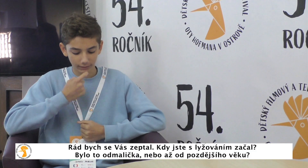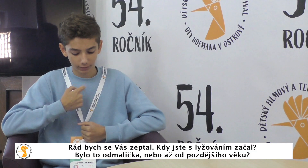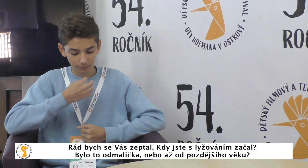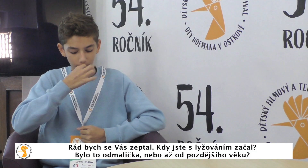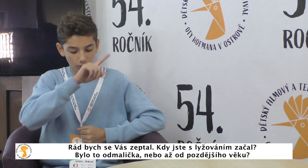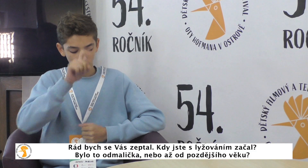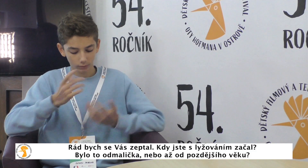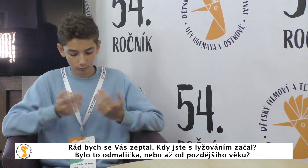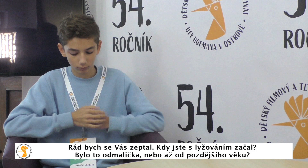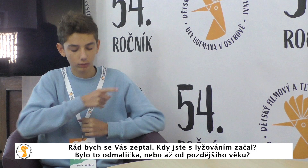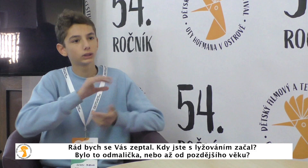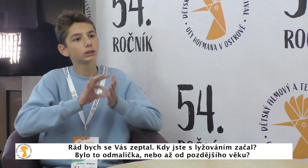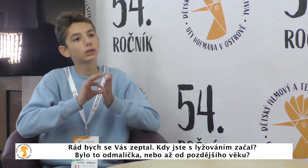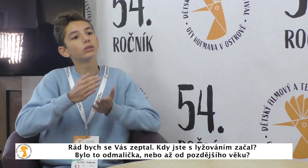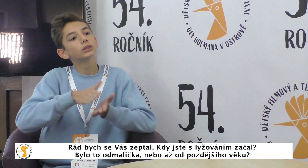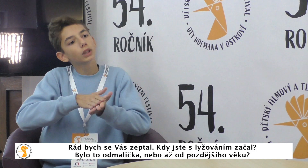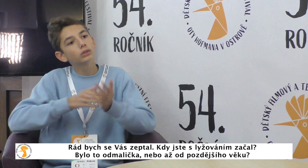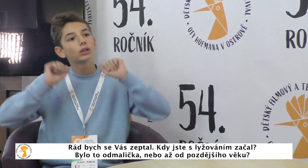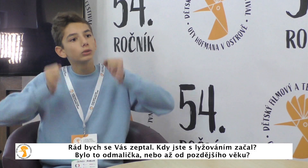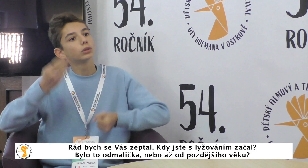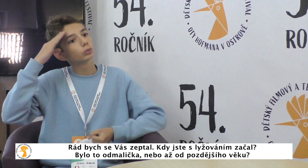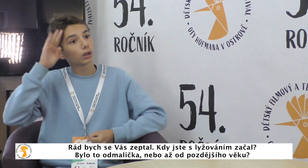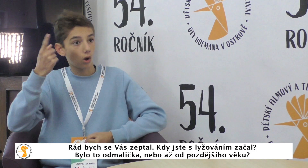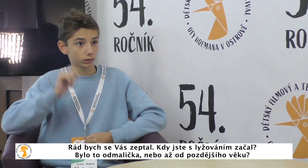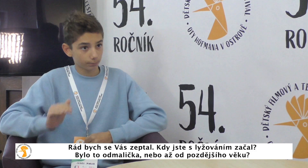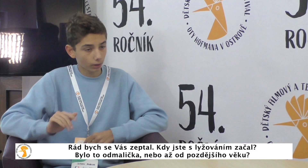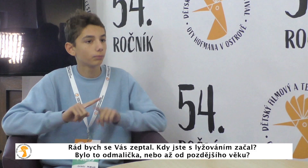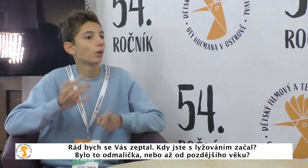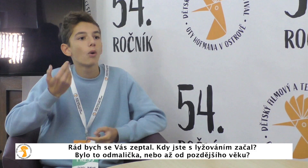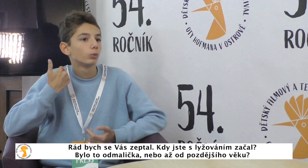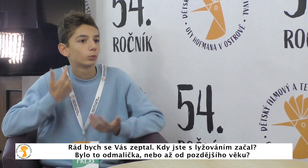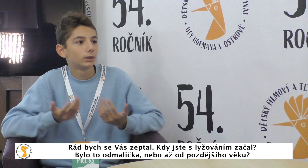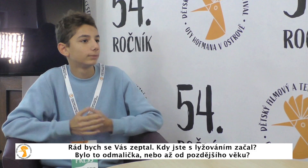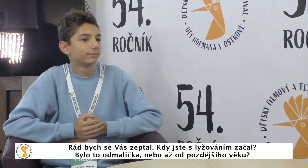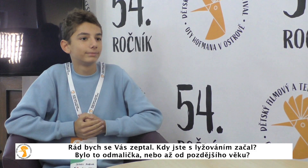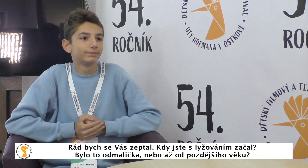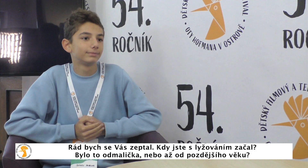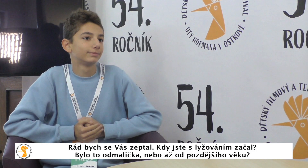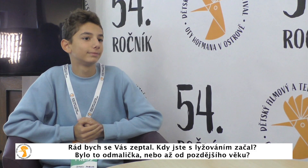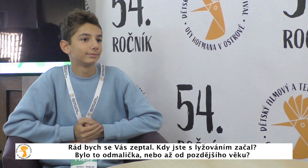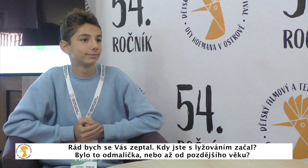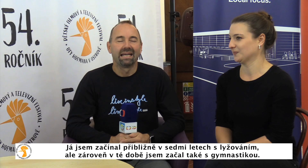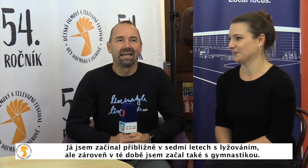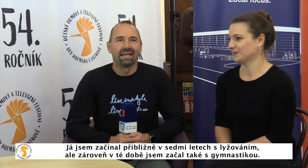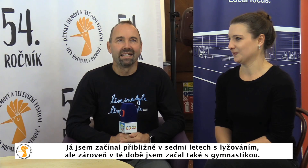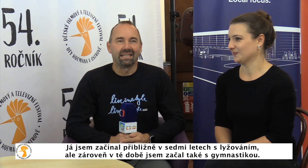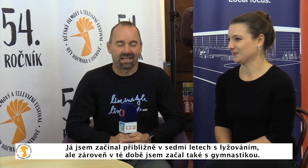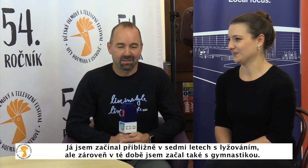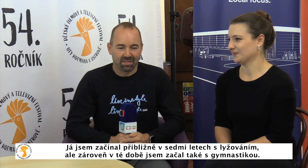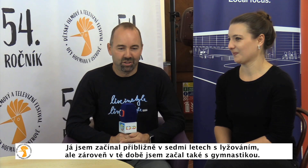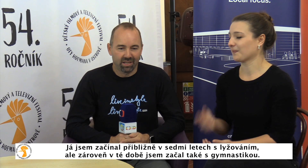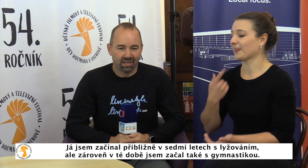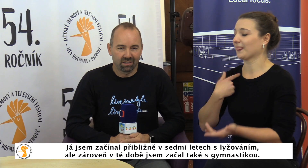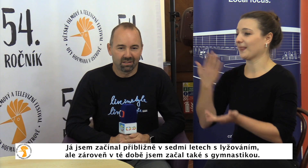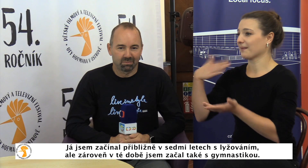Rád bych se vás zeptal, kdy jste s lyžováním začal? Bylo to od malička nebo až od pozdějšího věku? Já